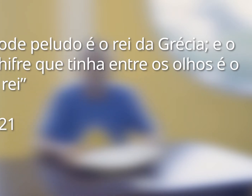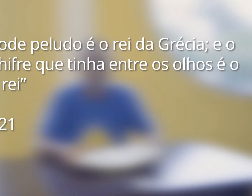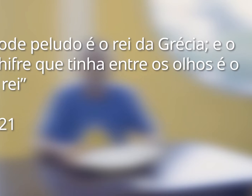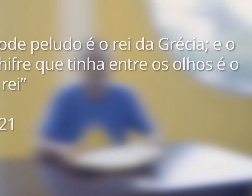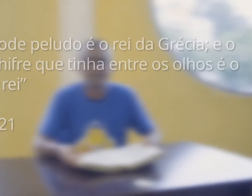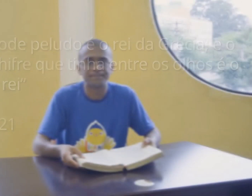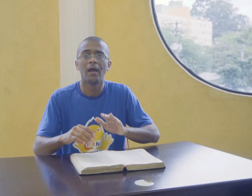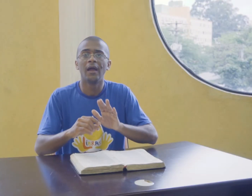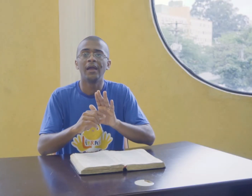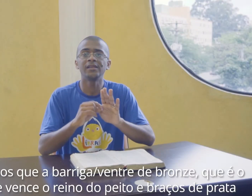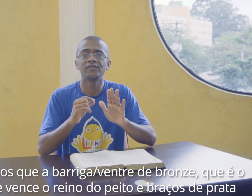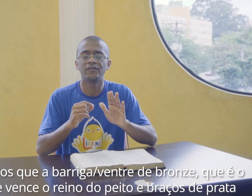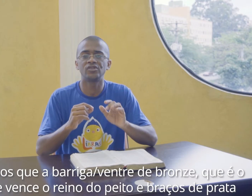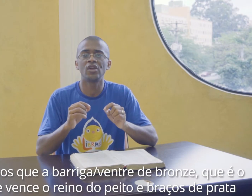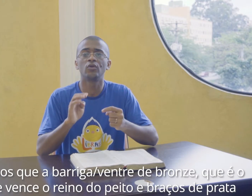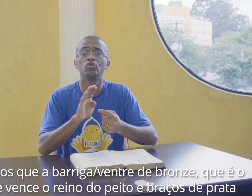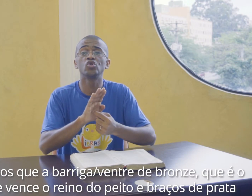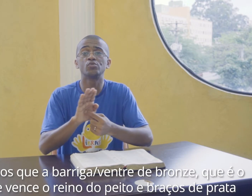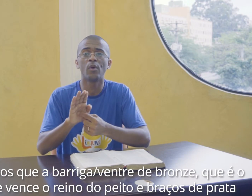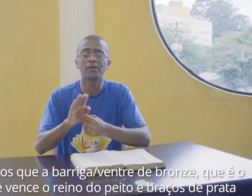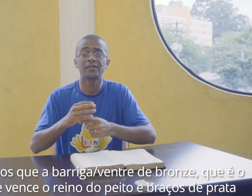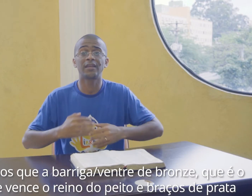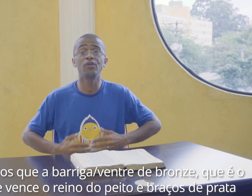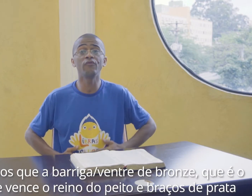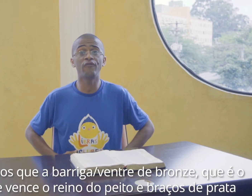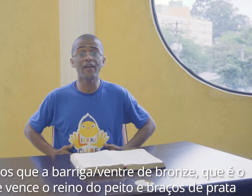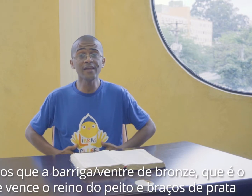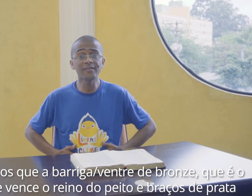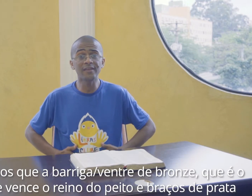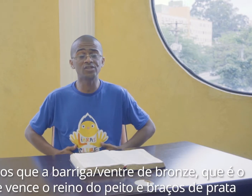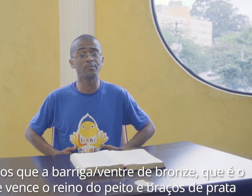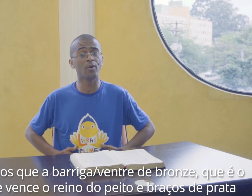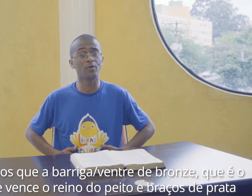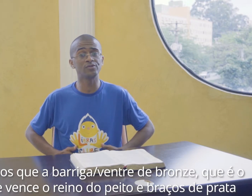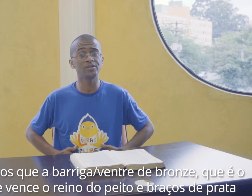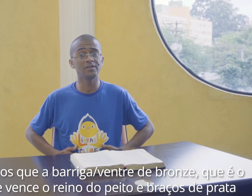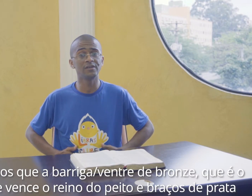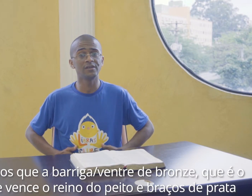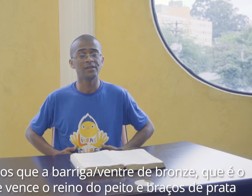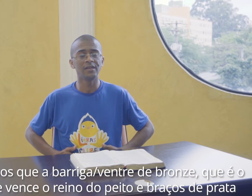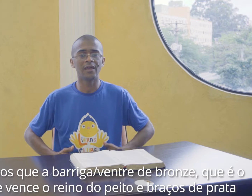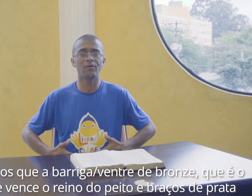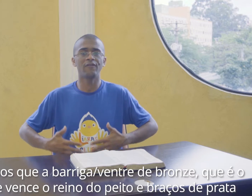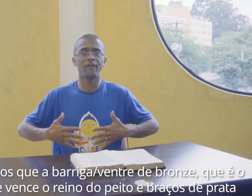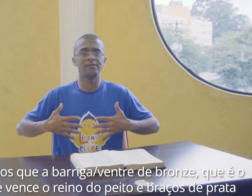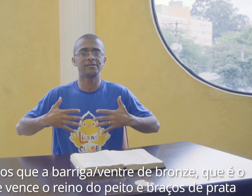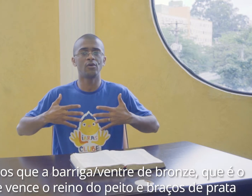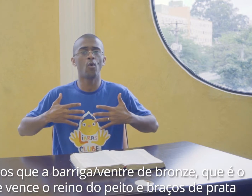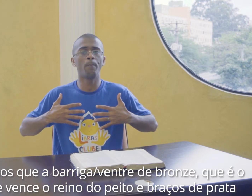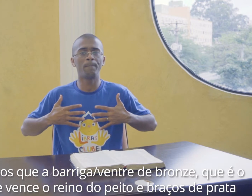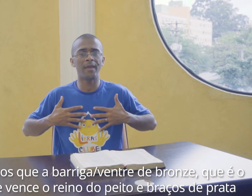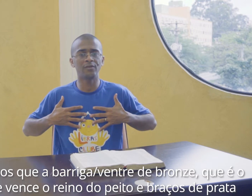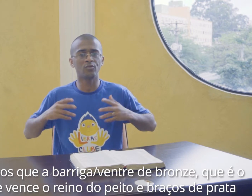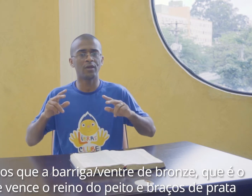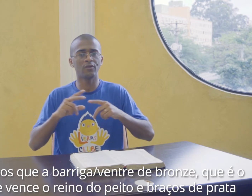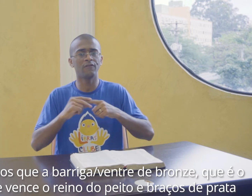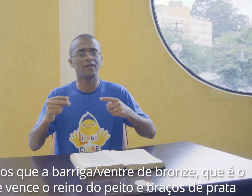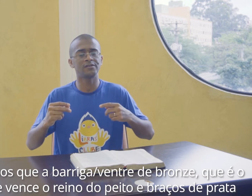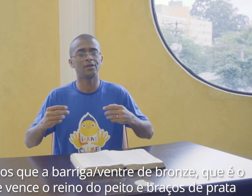rei. Este versículo nos mostra que o ventre de bronze, que é o que vence o peito, que é o que vence